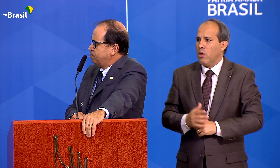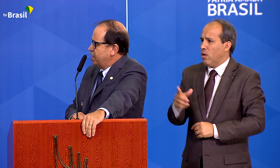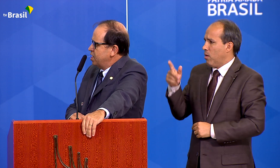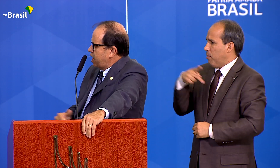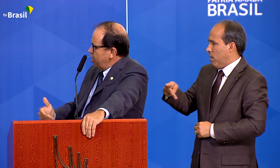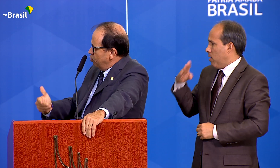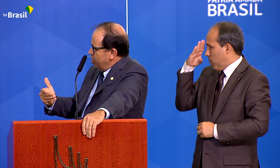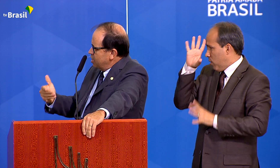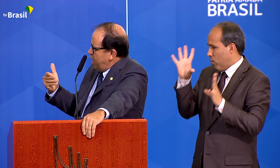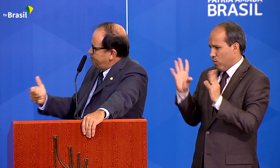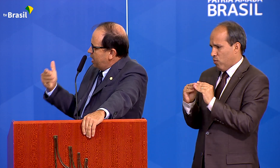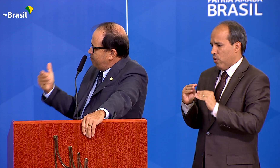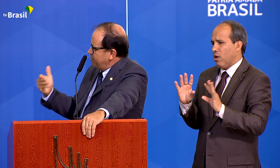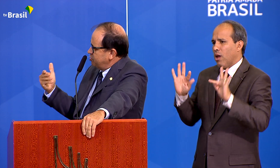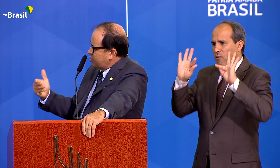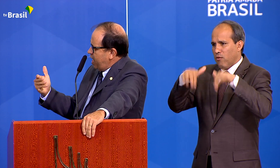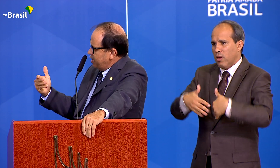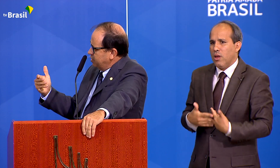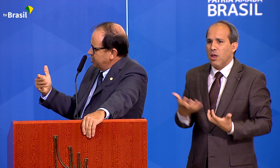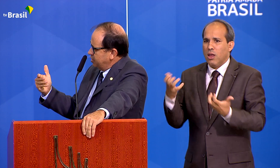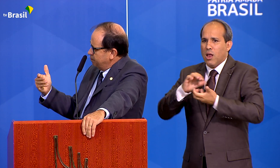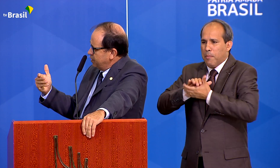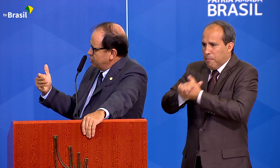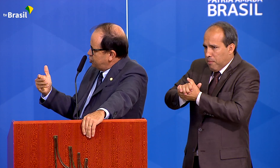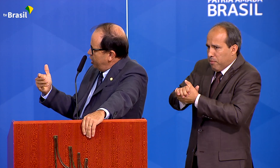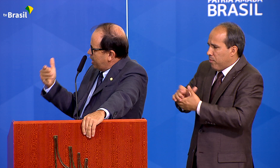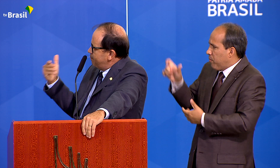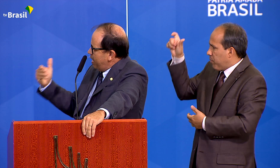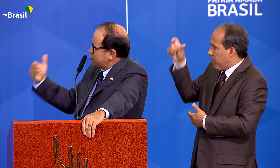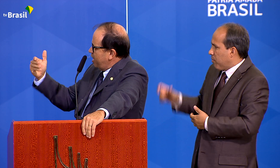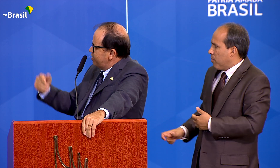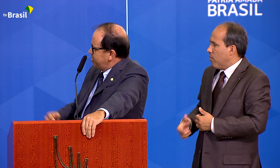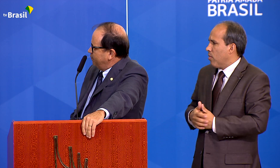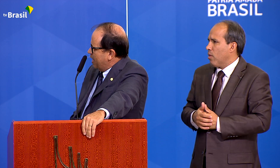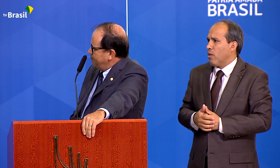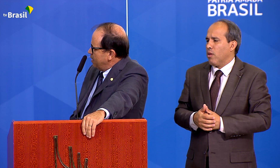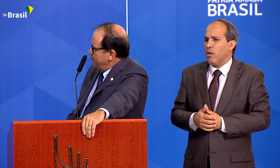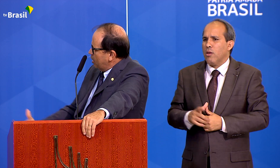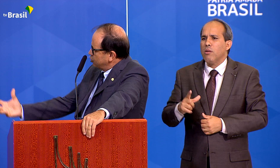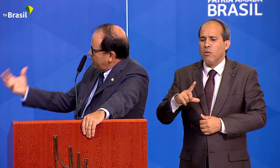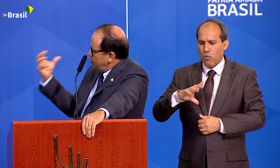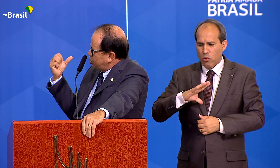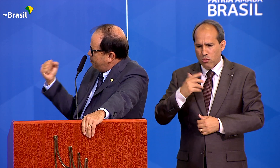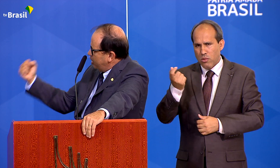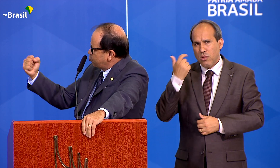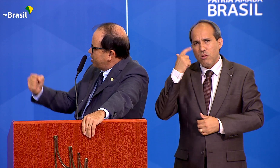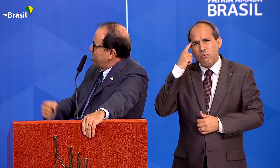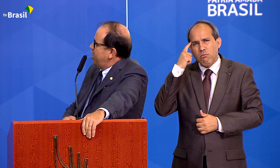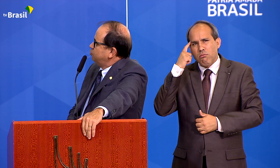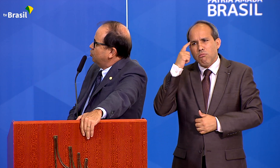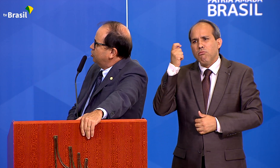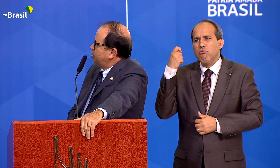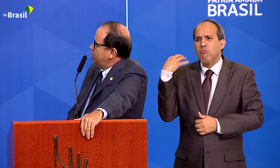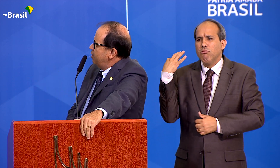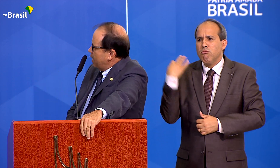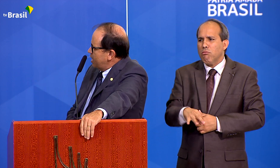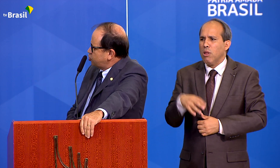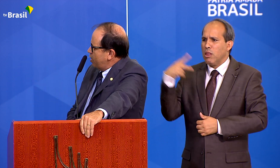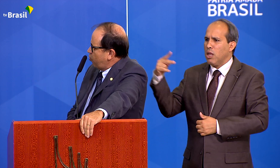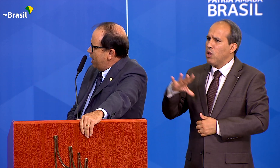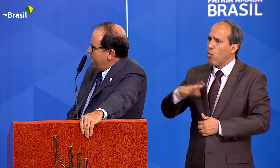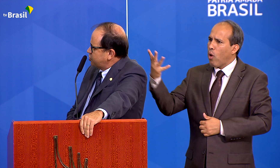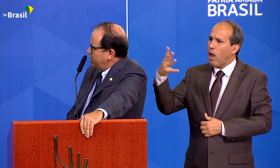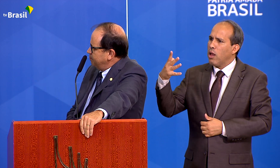terminando quero lhe parabenizar e fica bem servida pelo seu espírito aguerrido